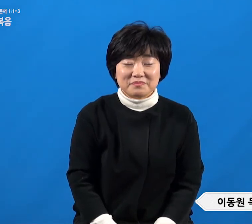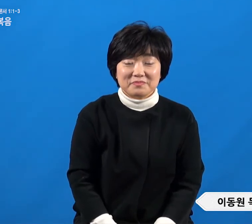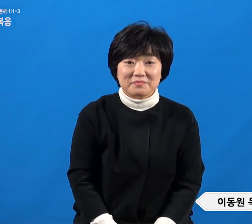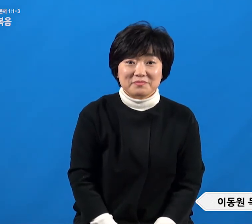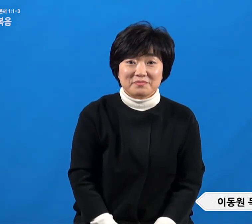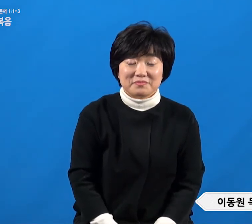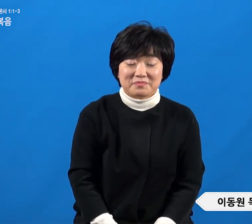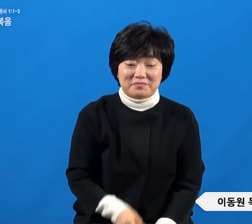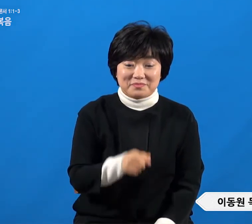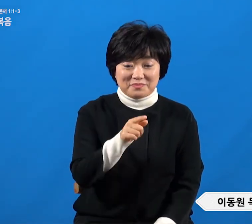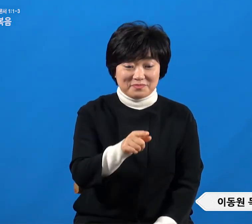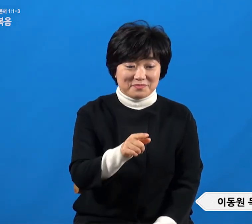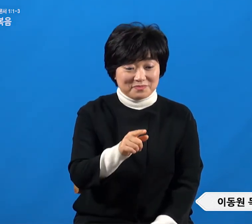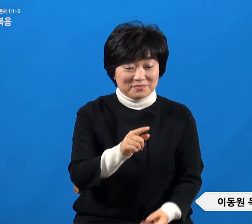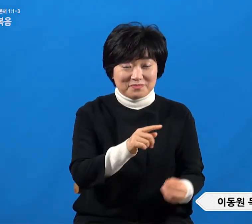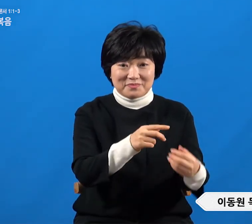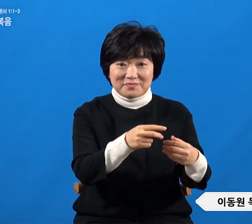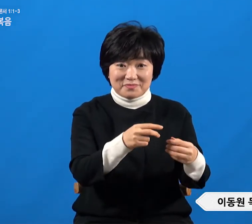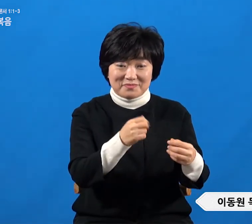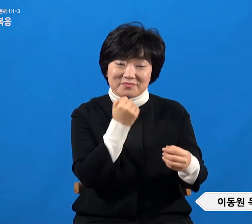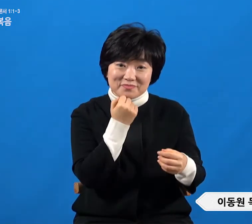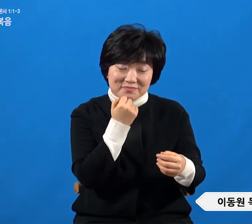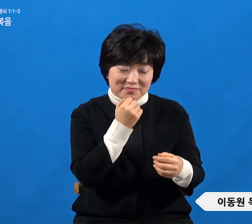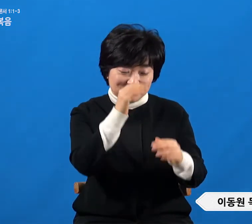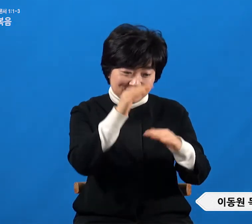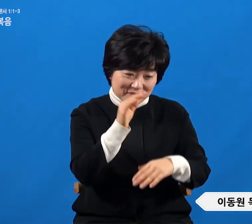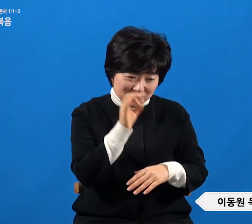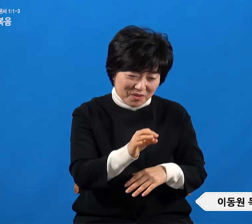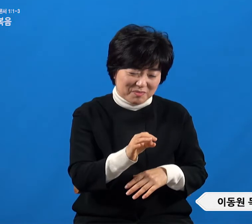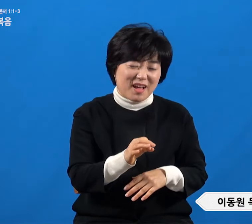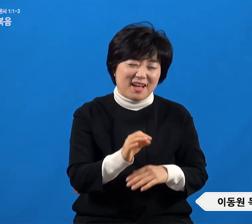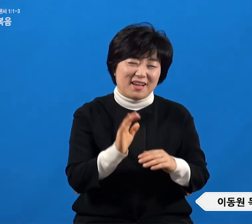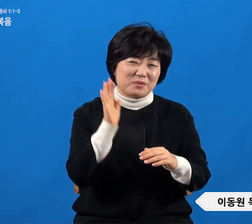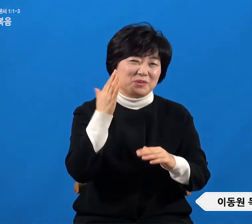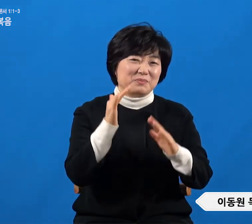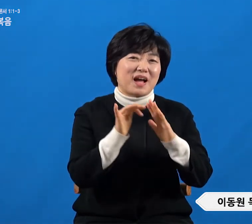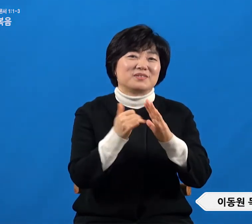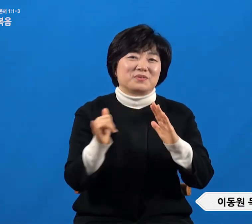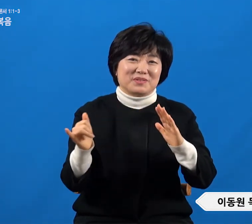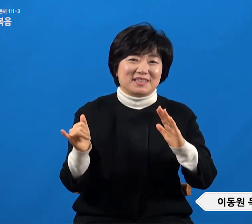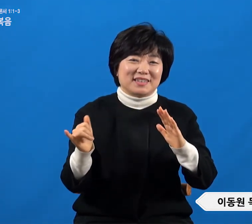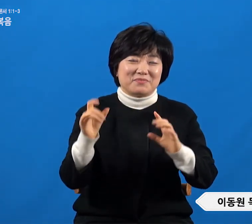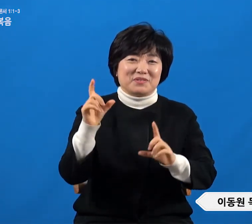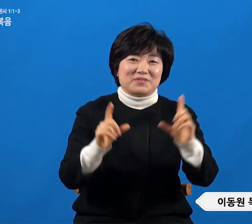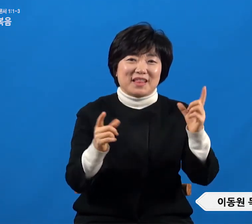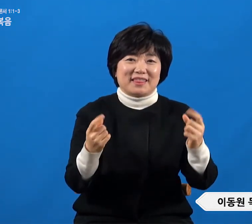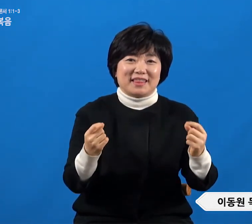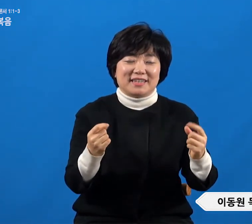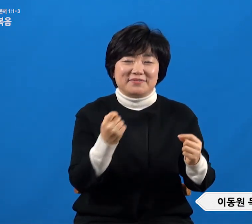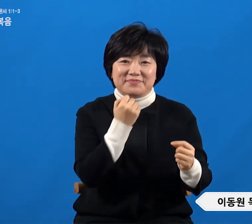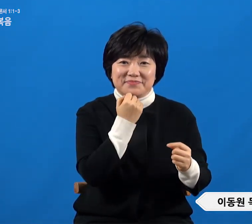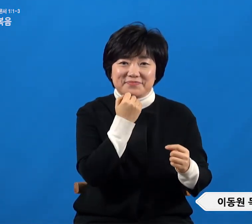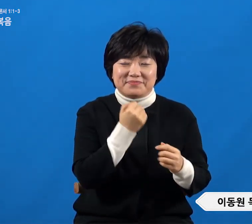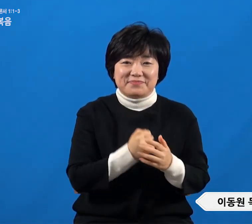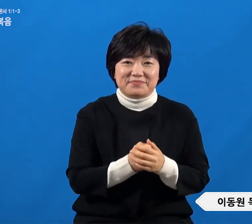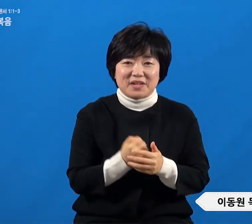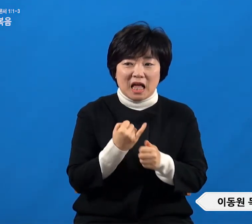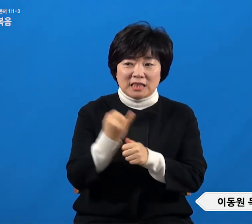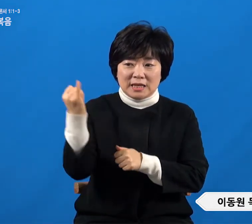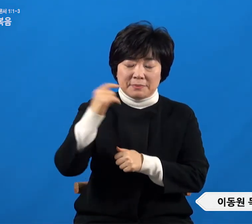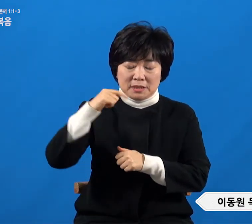저는 이 광경을 보고 우리 시대의 가족상을 풍자하는 유머라고 생각이 되었습니다. 아내 말을